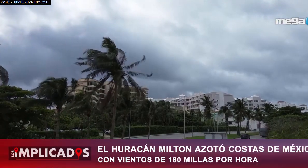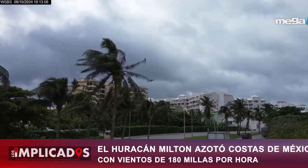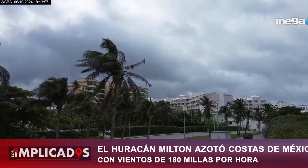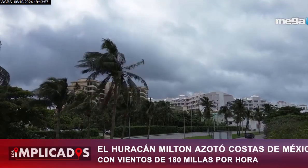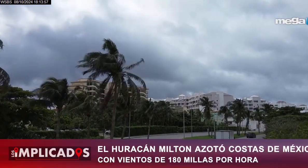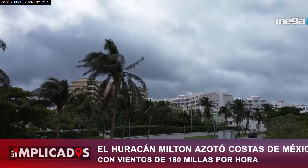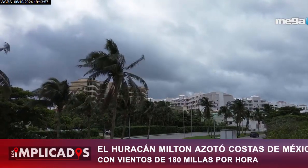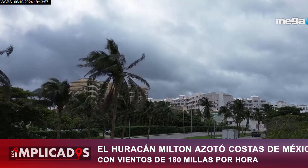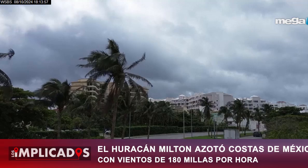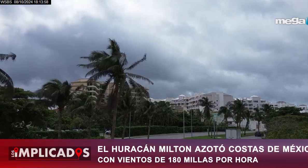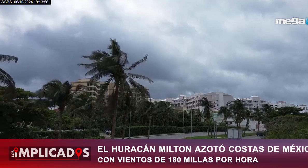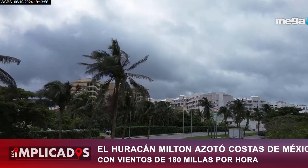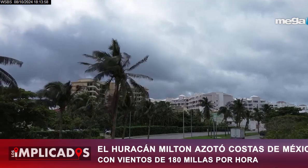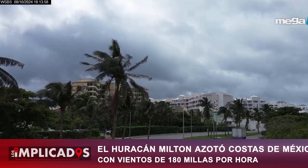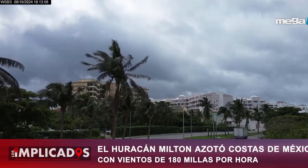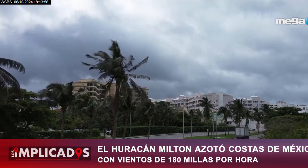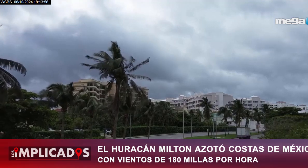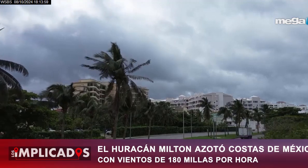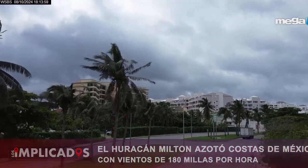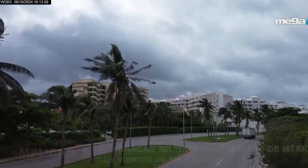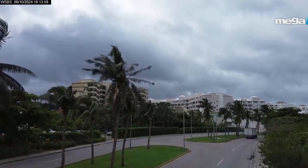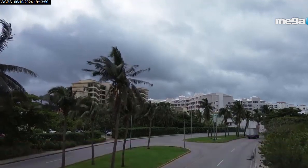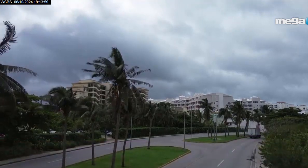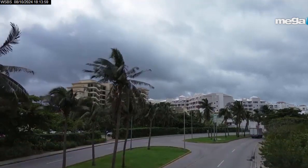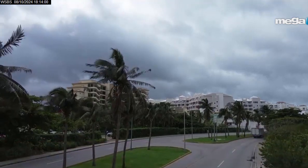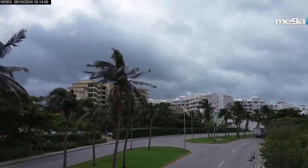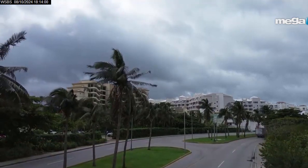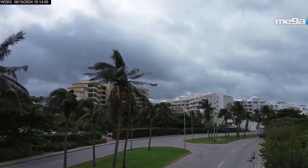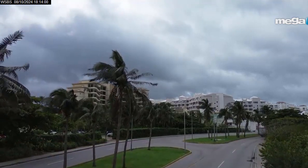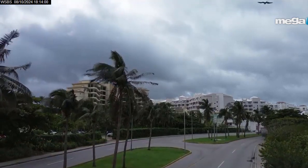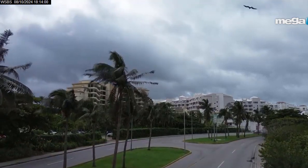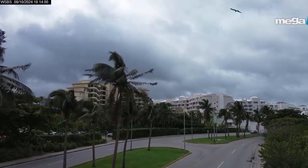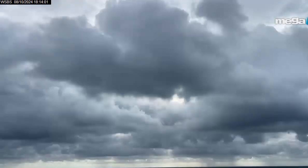lleva a las autoridades a decretar alerta roja de peligro